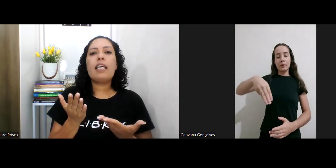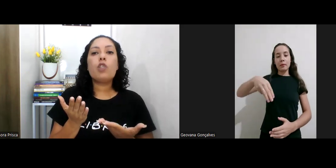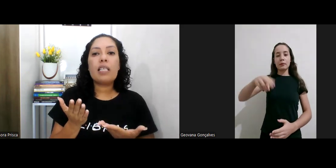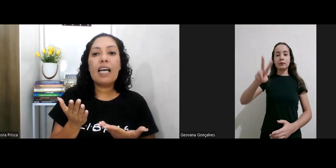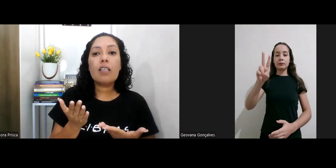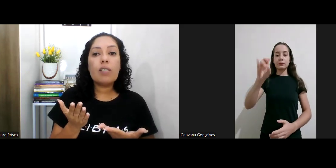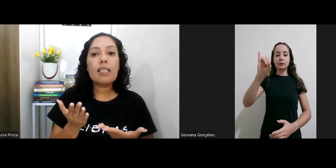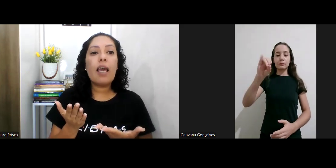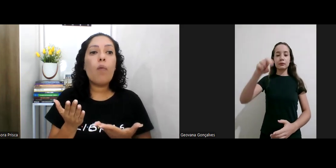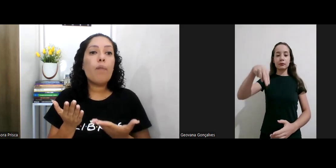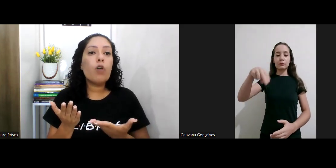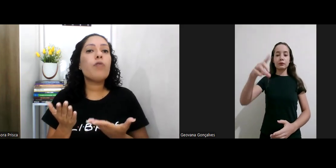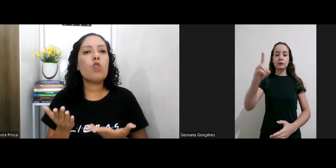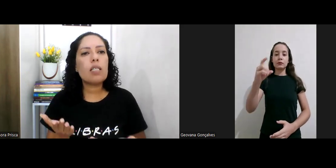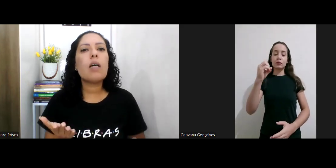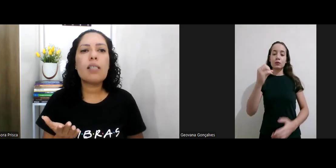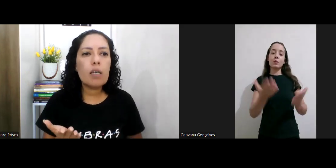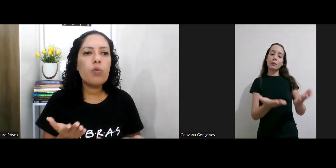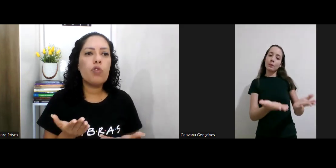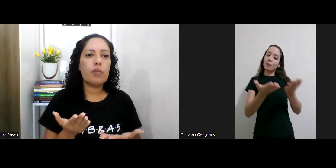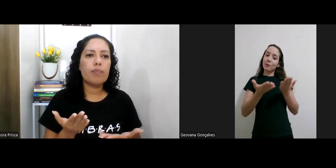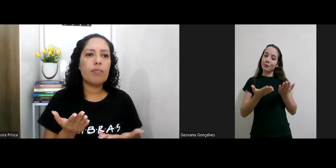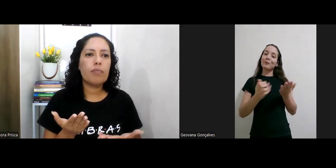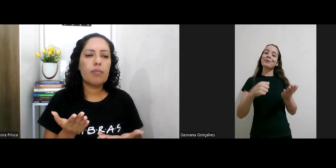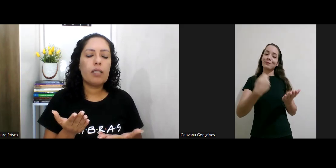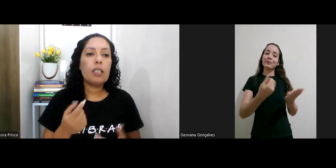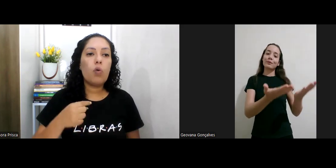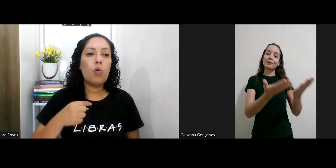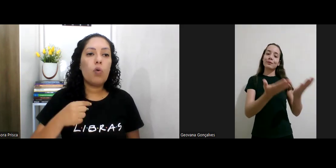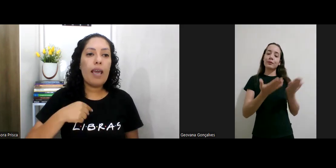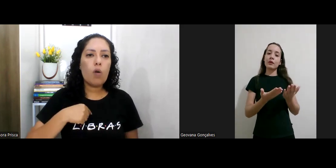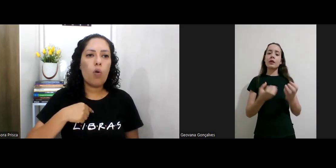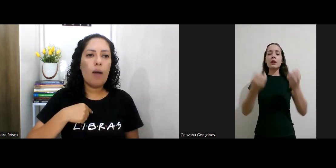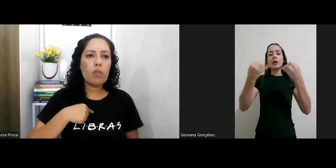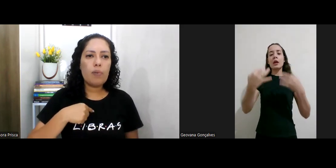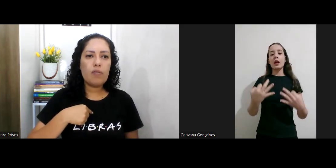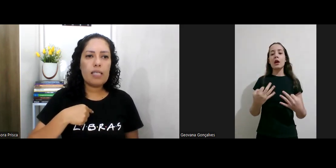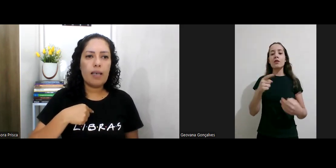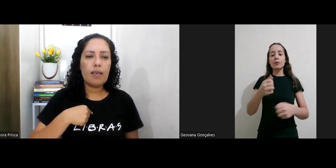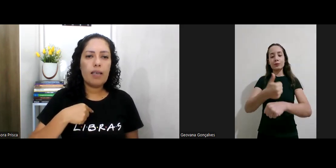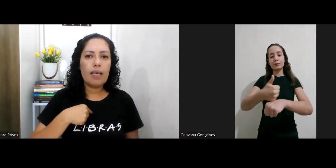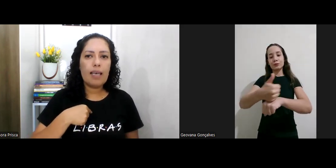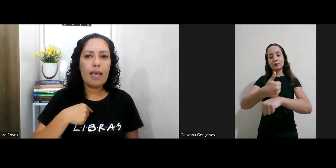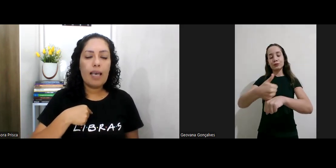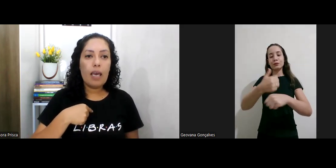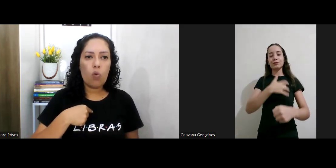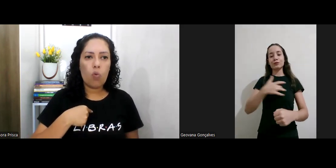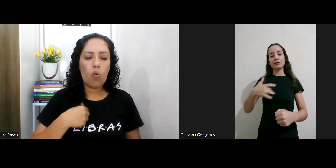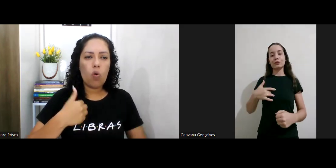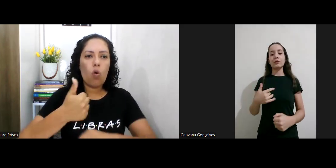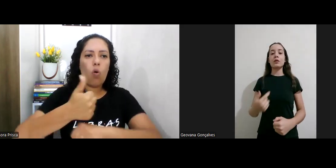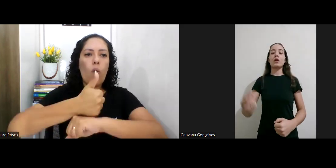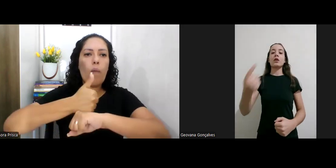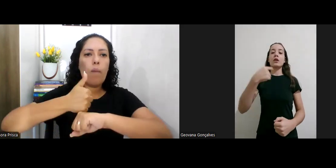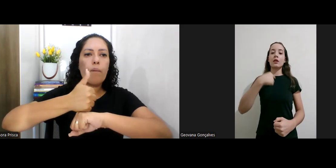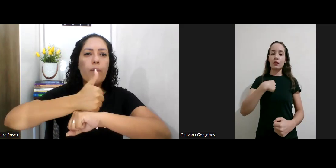Você quer explicar que você é um profissional da saúde. Então, eu, aponta para você. Eu,